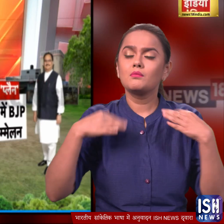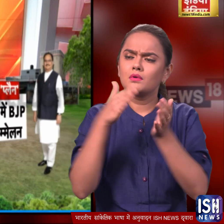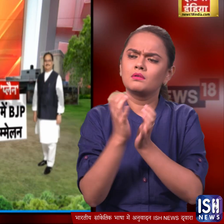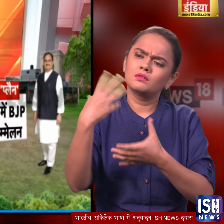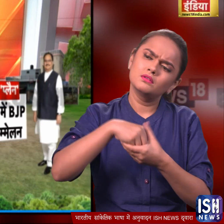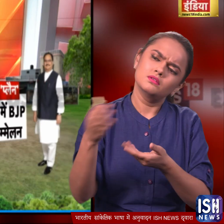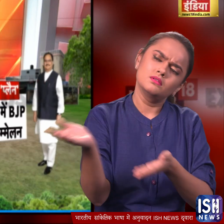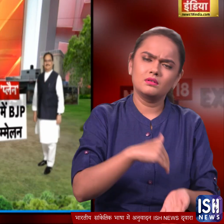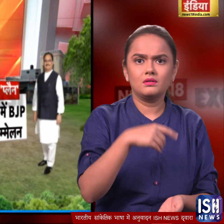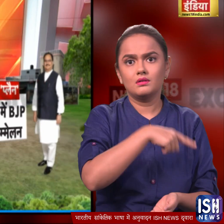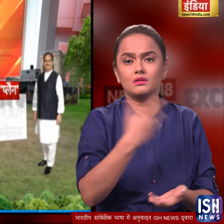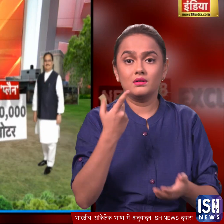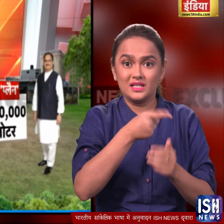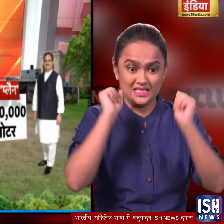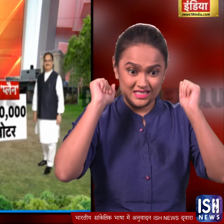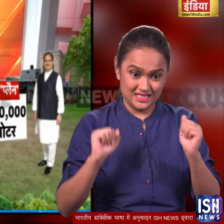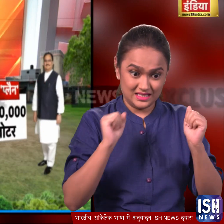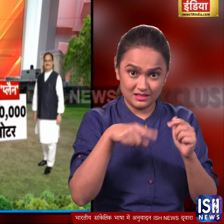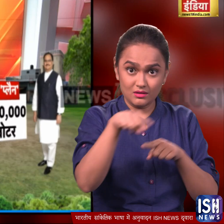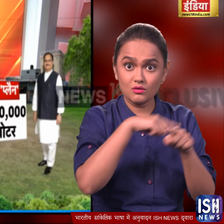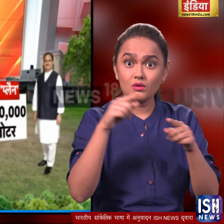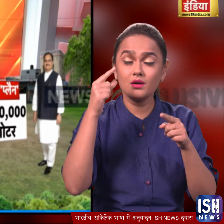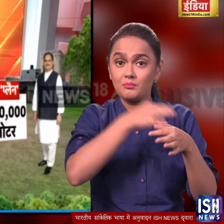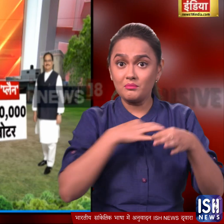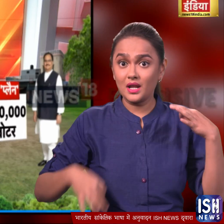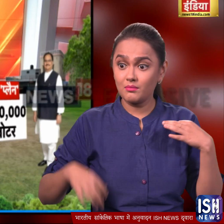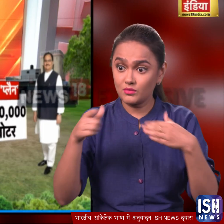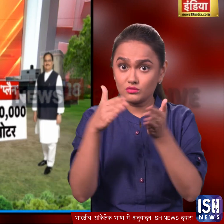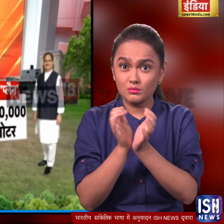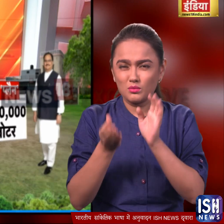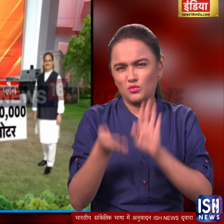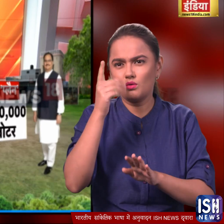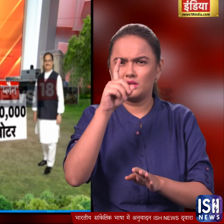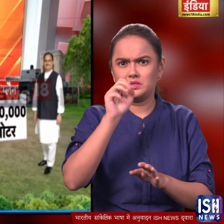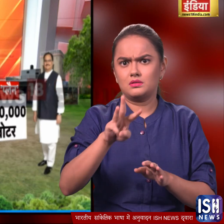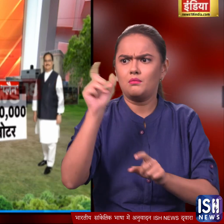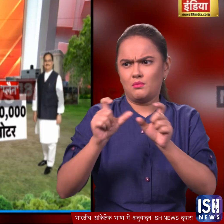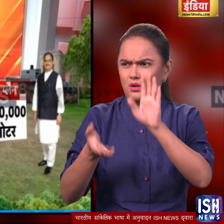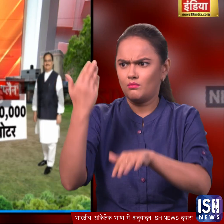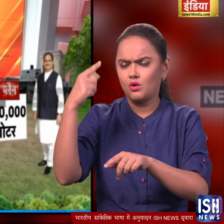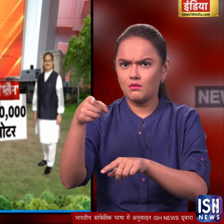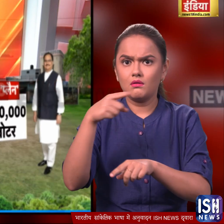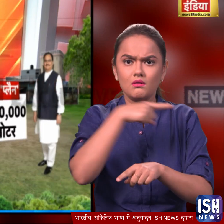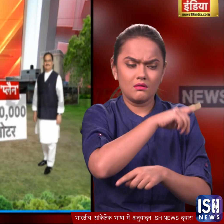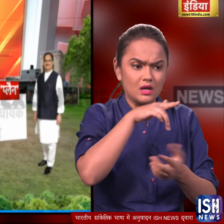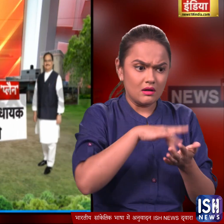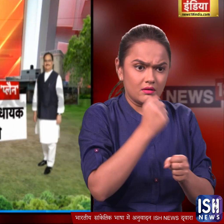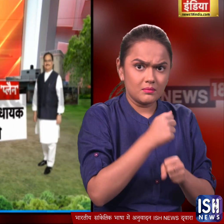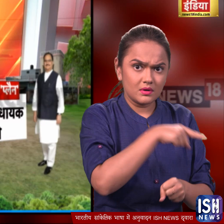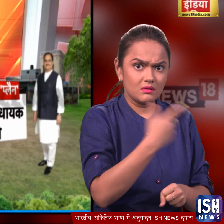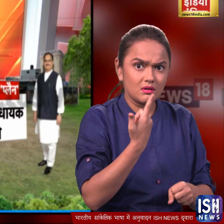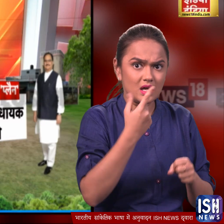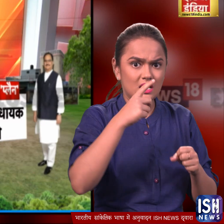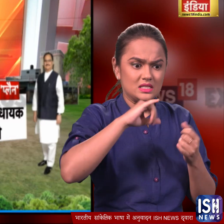सम्मेलन कर सकती है। खबर है कि जिन सीटों पर सम्मेलन होगा वहां ब्राह्मण समुदाय के वोटरों की संख्या 10,000 से ज्यादा है और केंद्र सरकार के